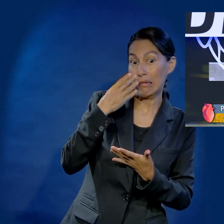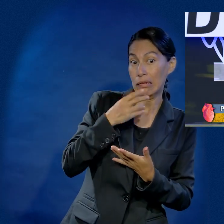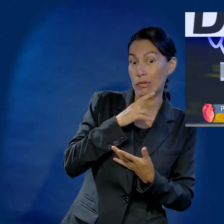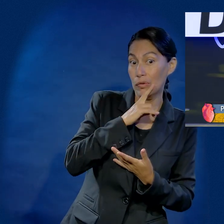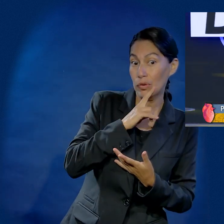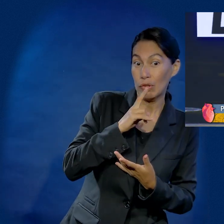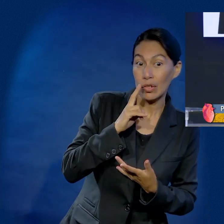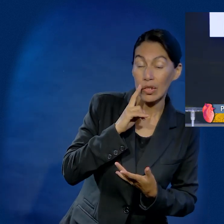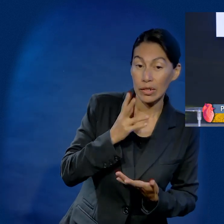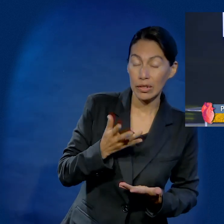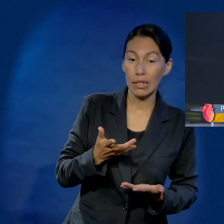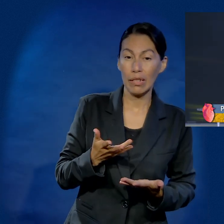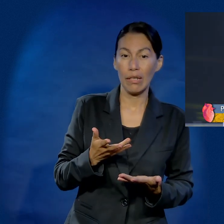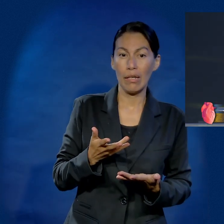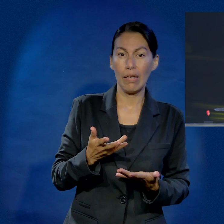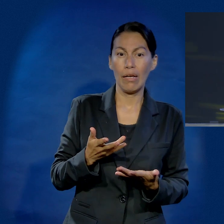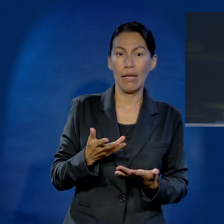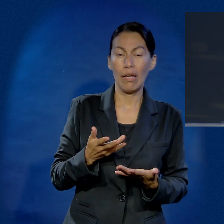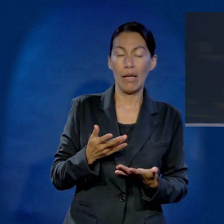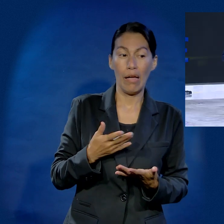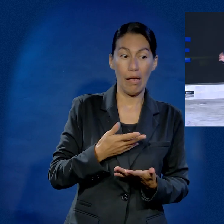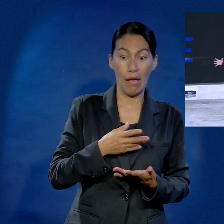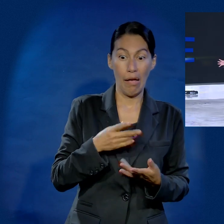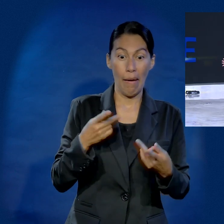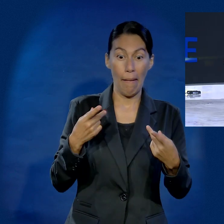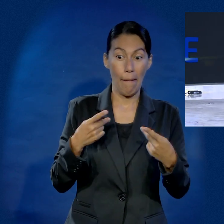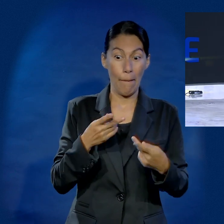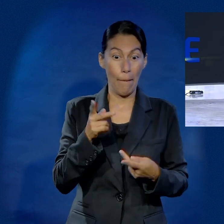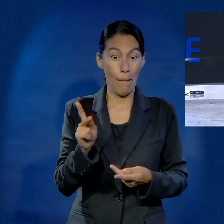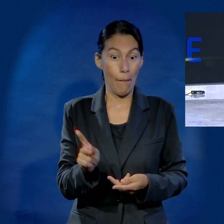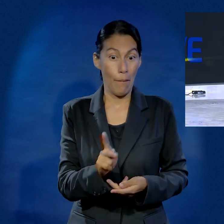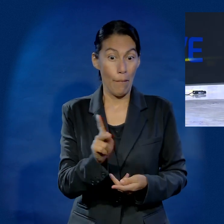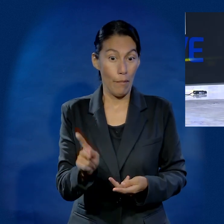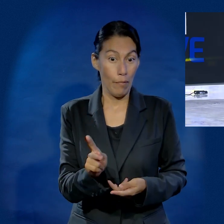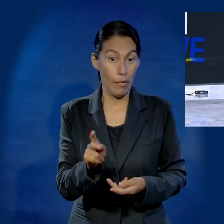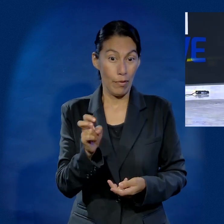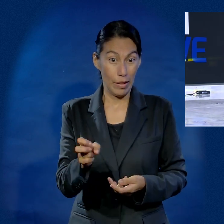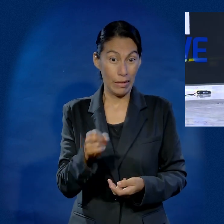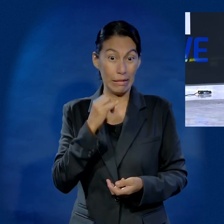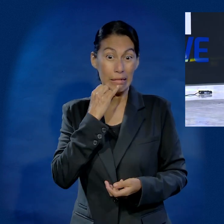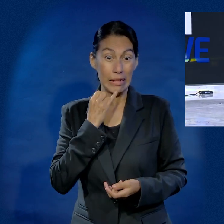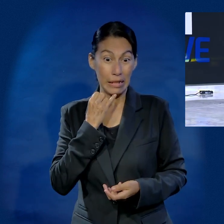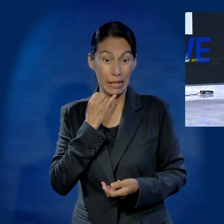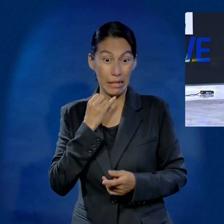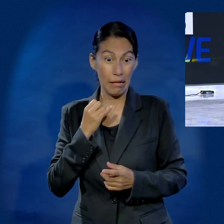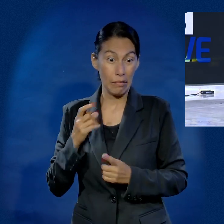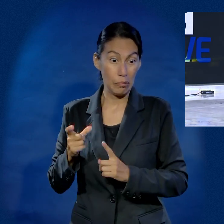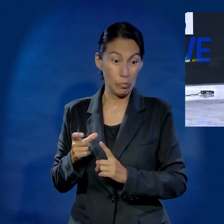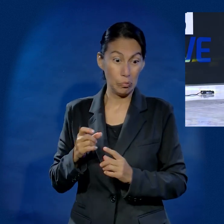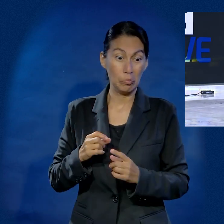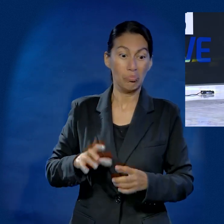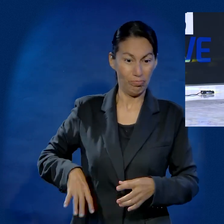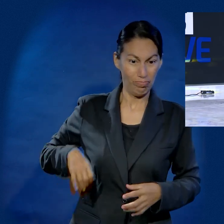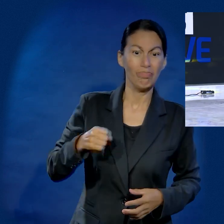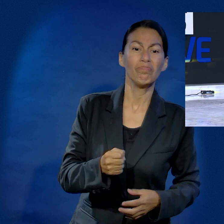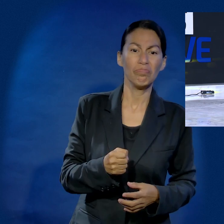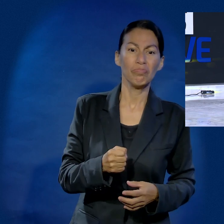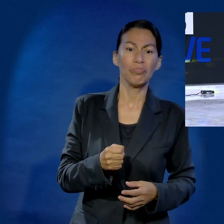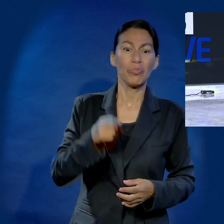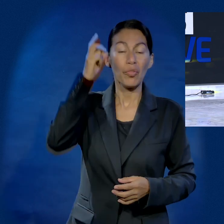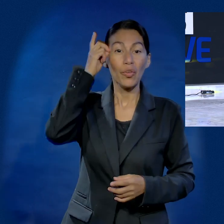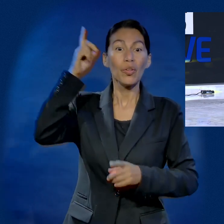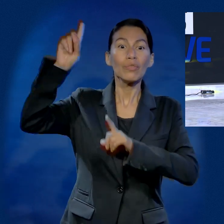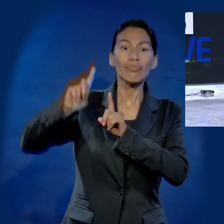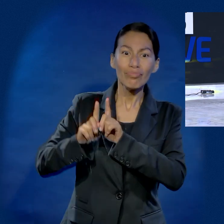corrido la noticia. Este pueblo es imparable. Dios, el Dios de ellos, los acompaña.